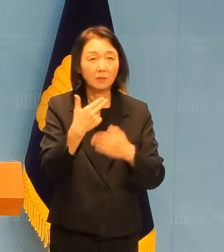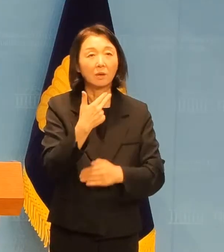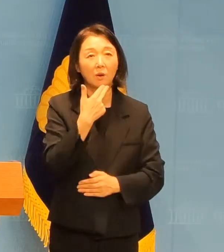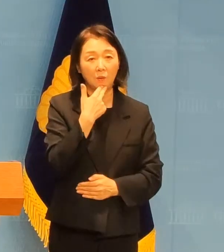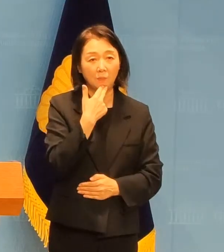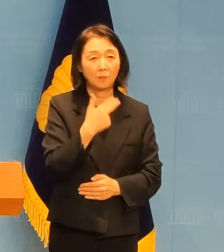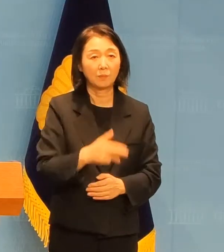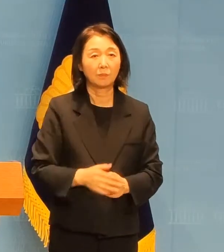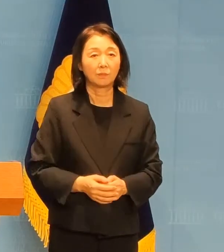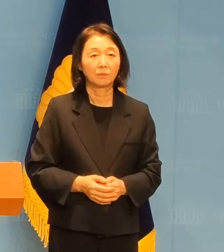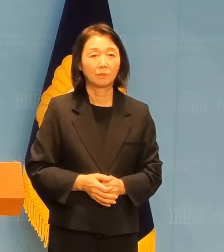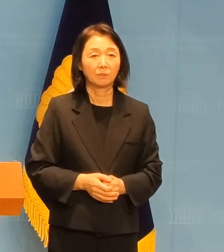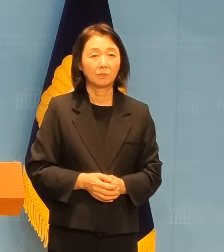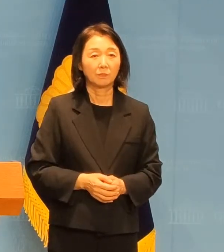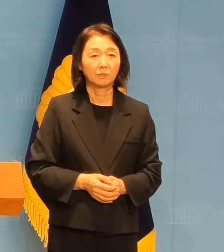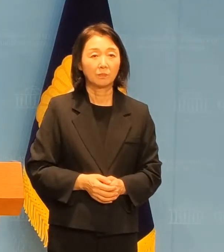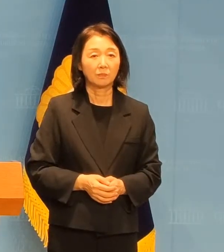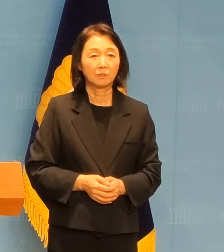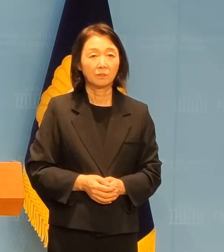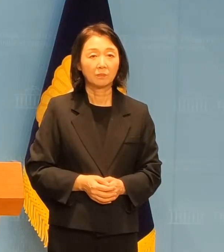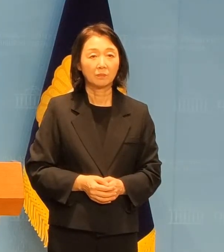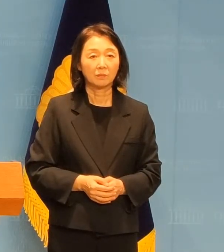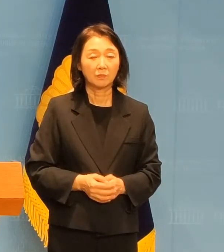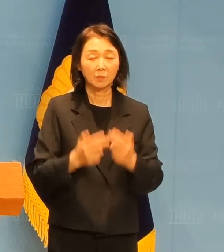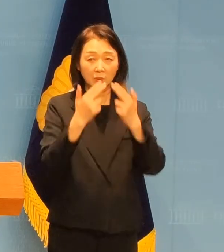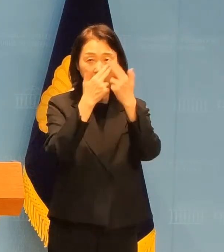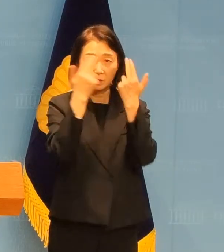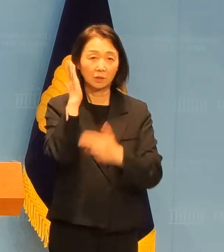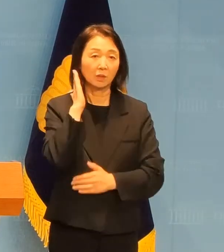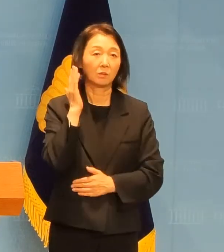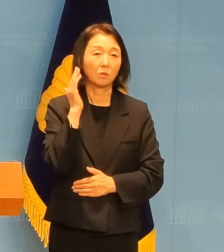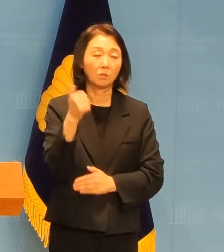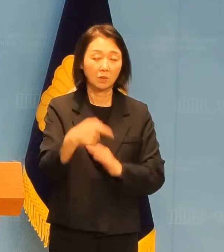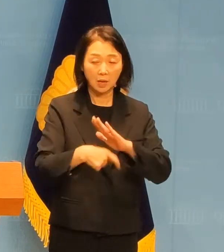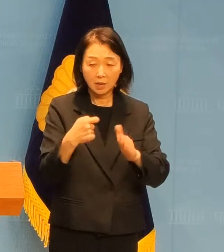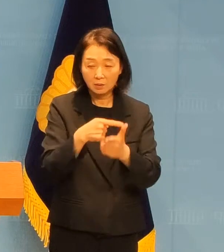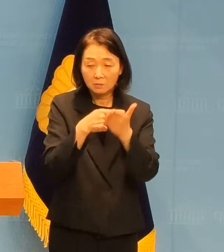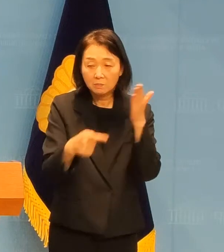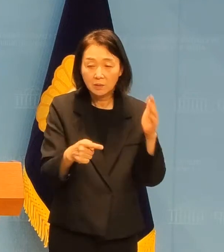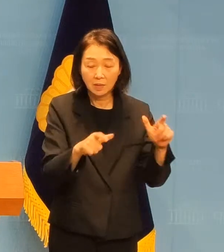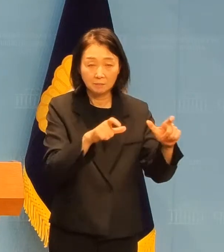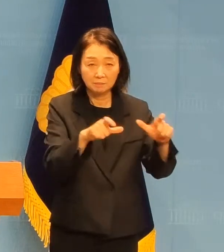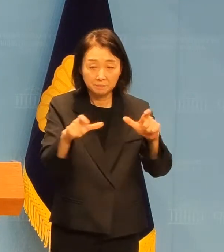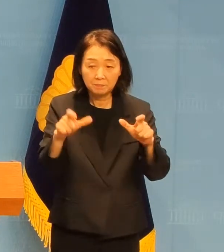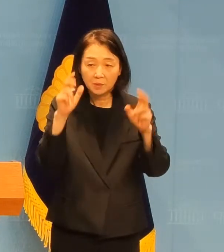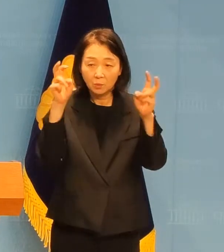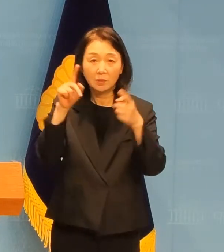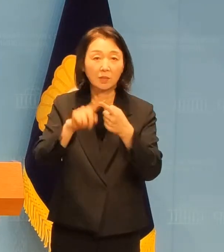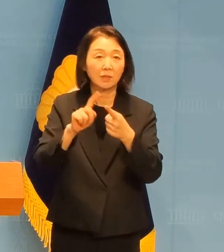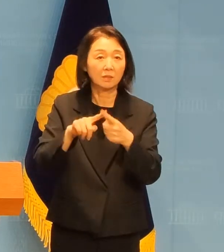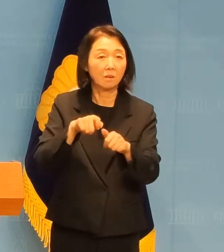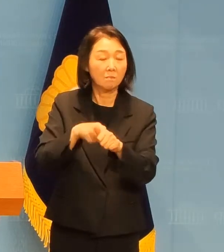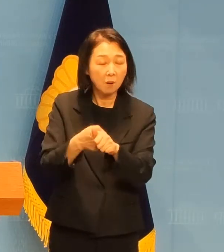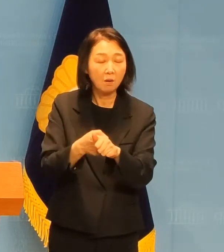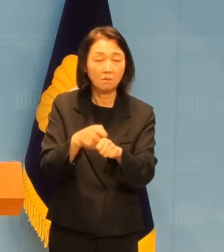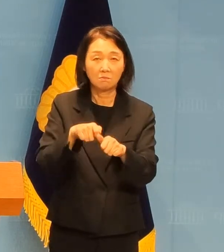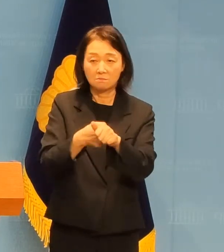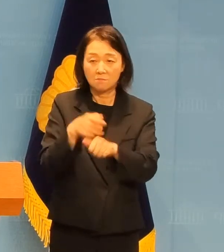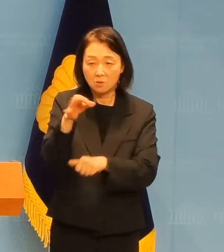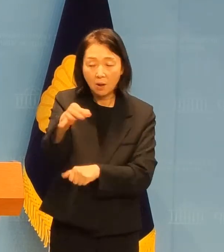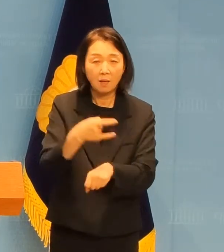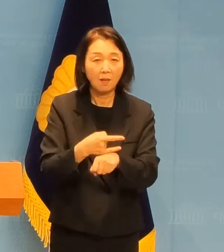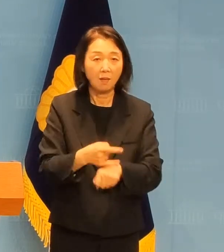이루어지지 않고 있는 실정입니다. 이재명 대통령은 해킹 피해 기업을 향해 징벌적 과징금을